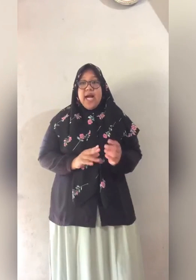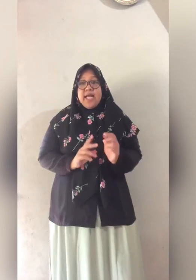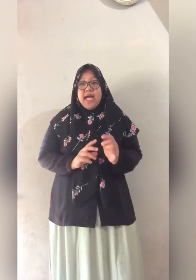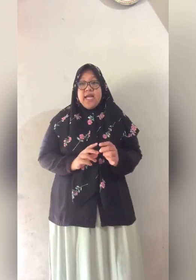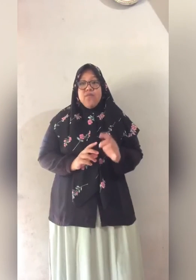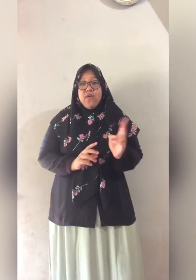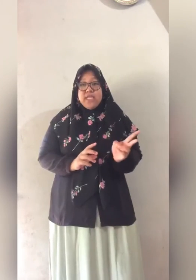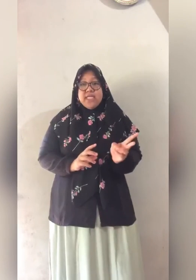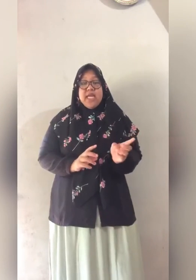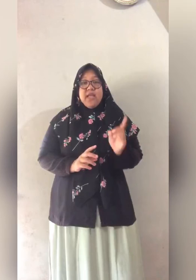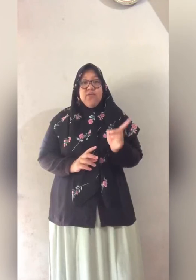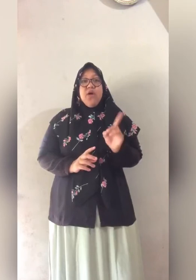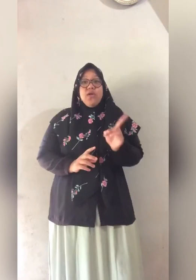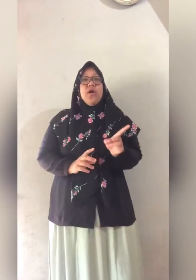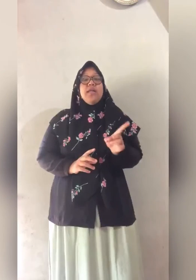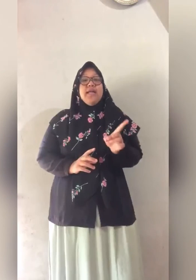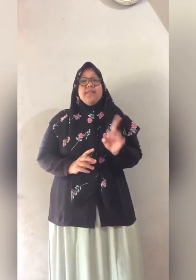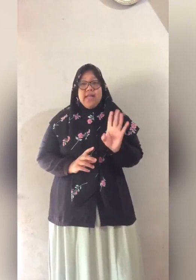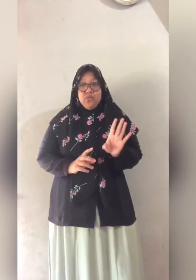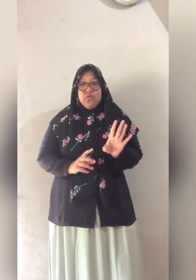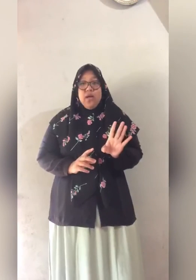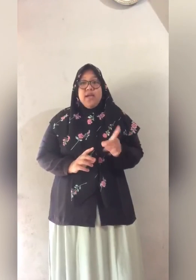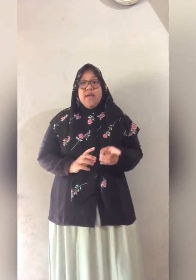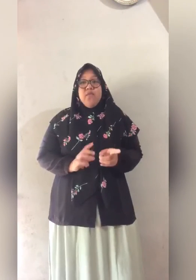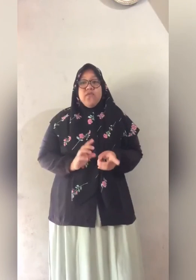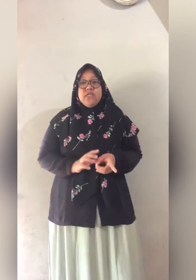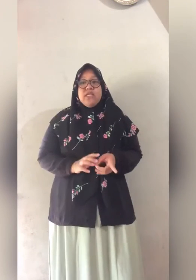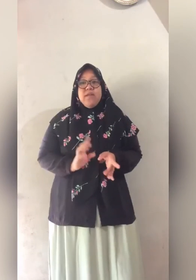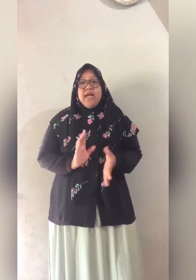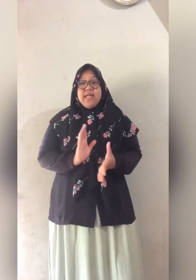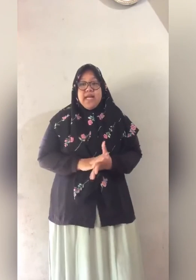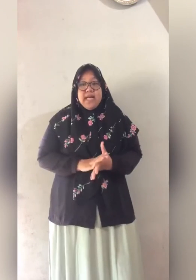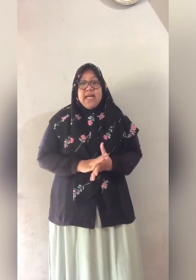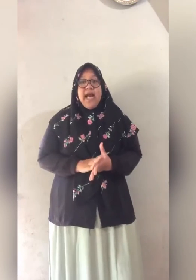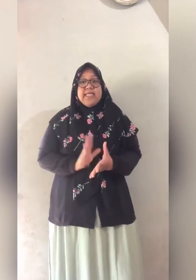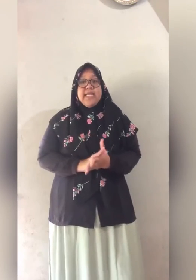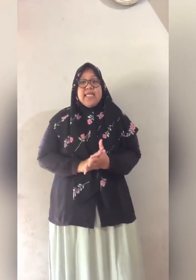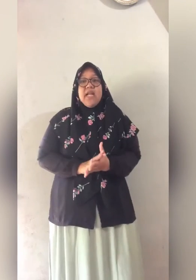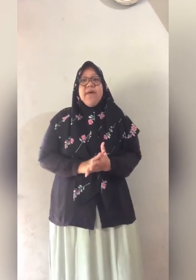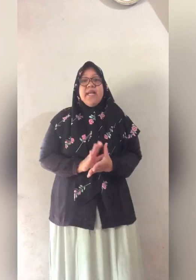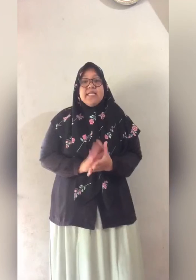hanya ada 2 kondisi, yaitu 0 dan 1, dan berfungsi sebagai saklar. IC digital pada